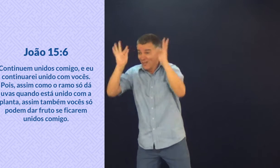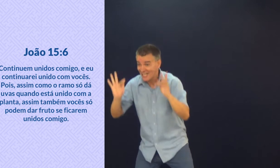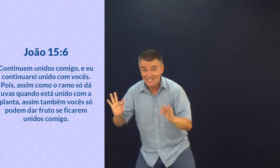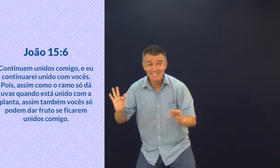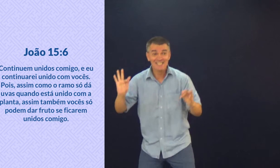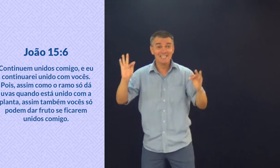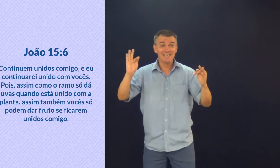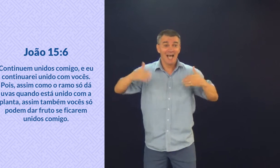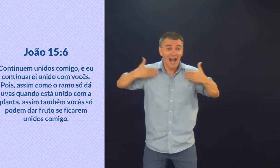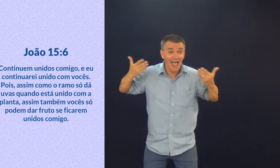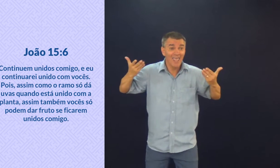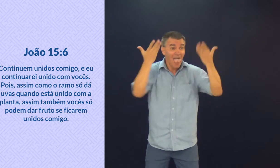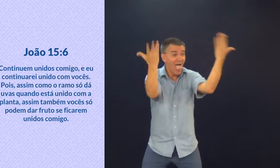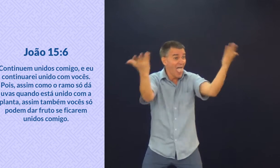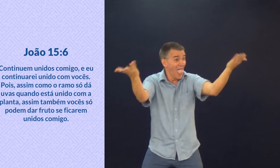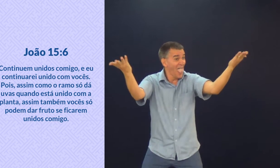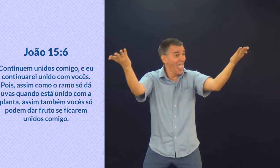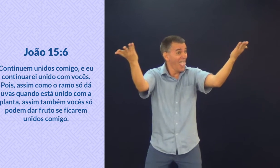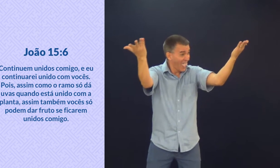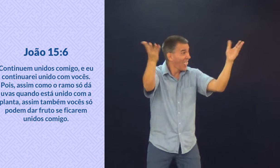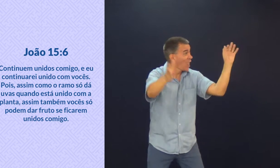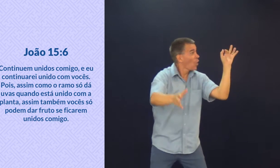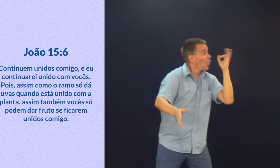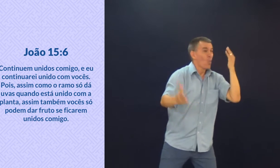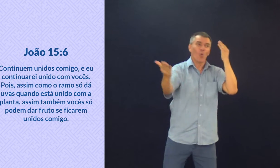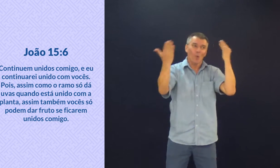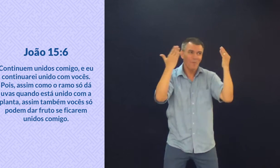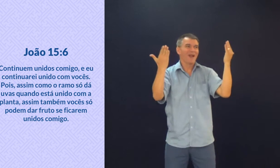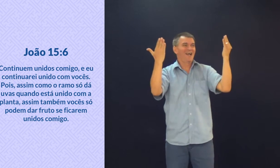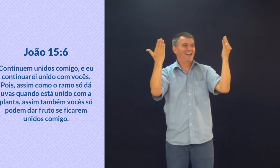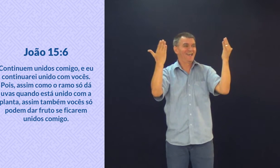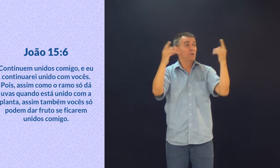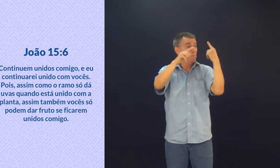mais felicidade e alegria estão os frutos